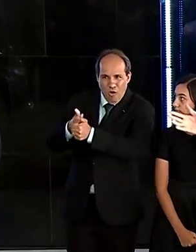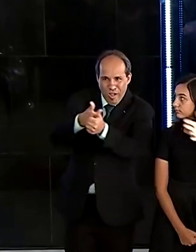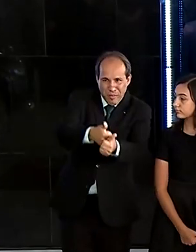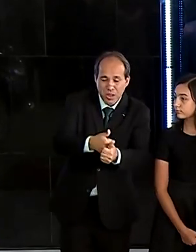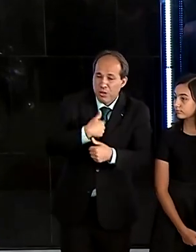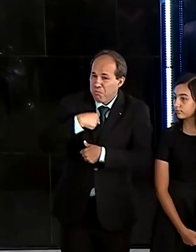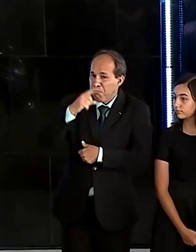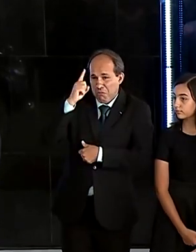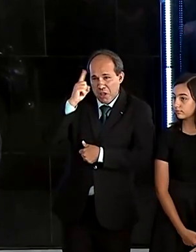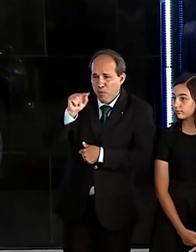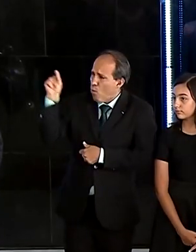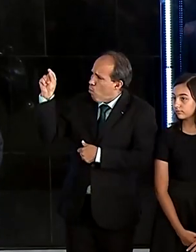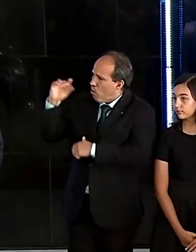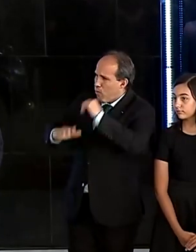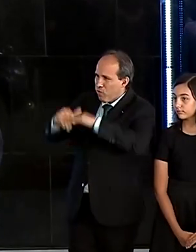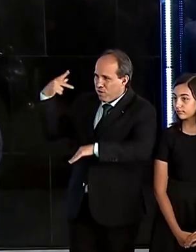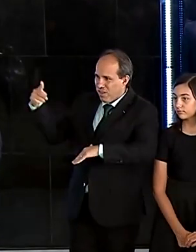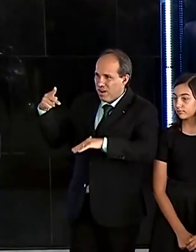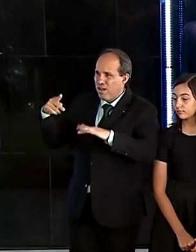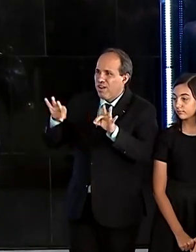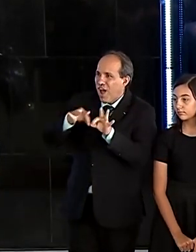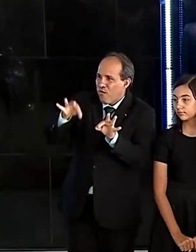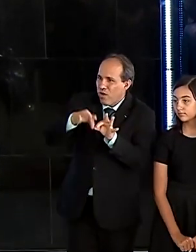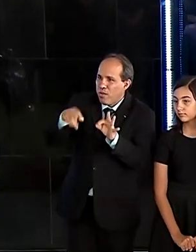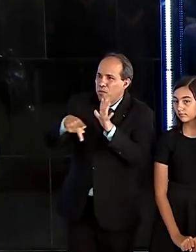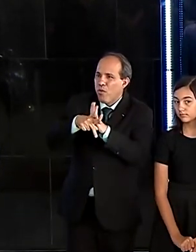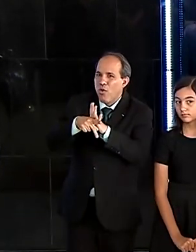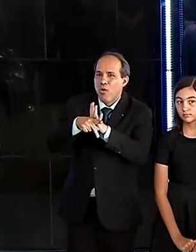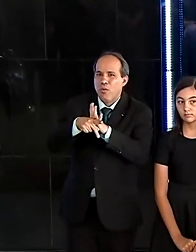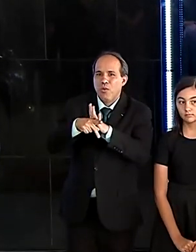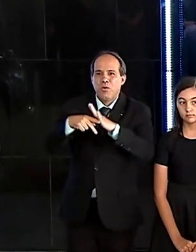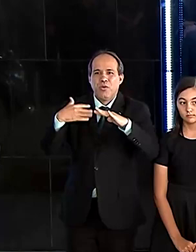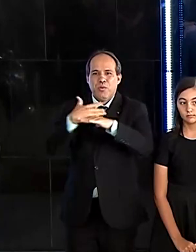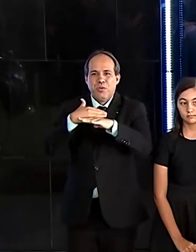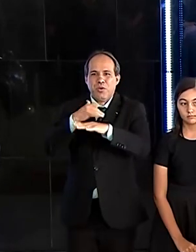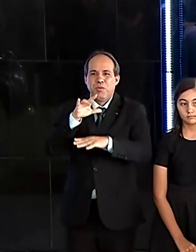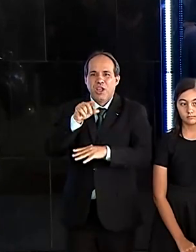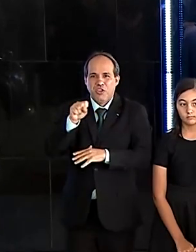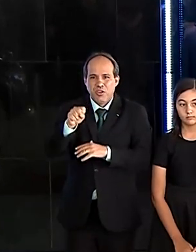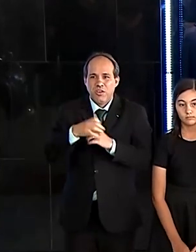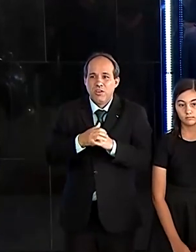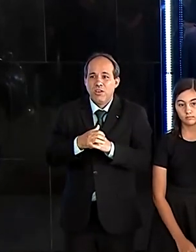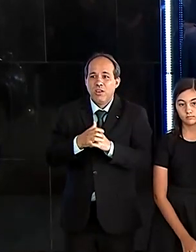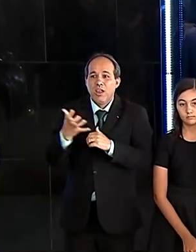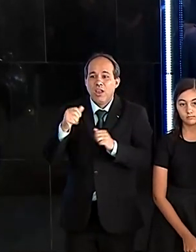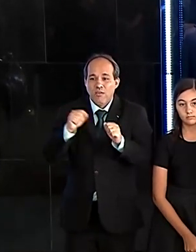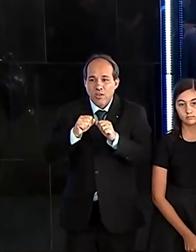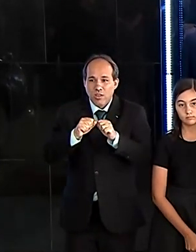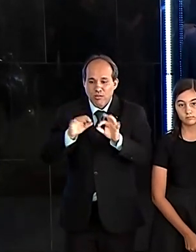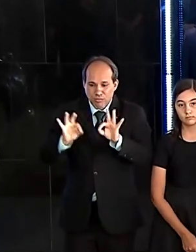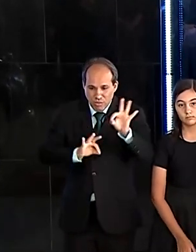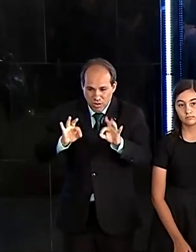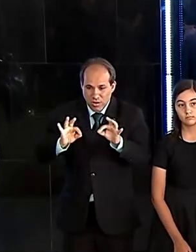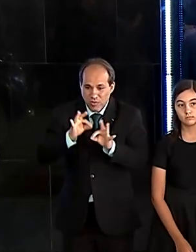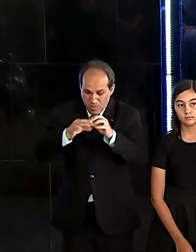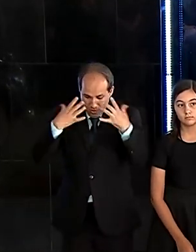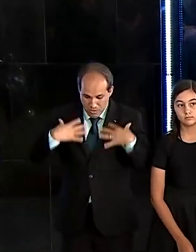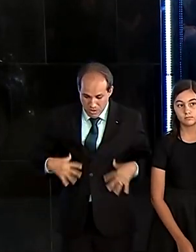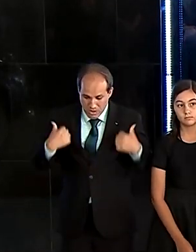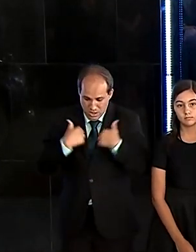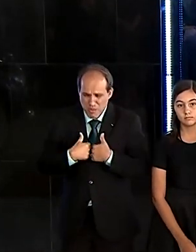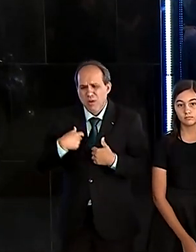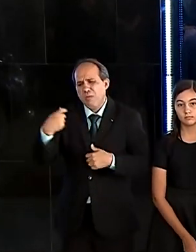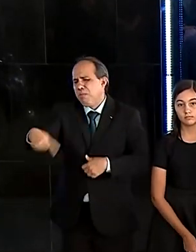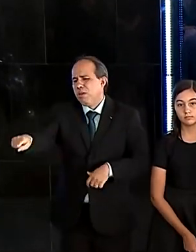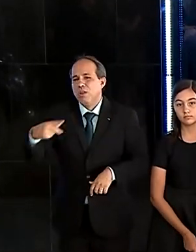E eu não sabia que ele era alfaiate, lá do município de Caxias. Daí ele queria fazer um terno para mim. Eu dispensei, porque falei: o meu número